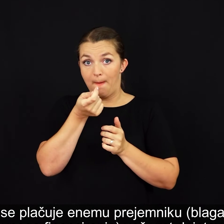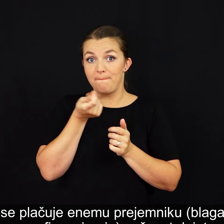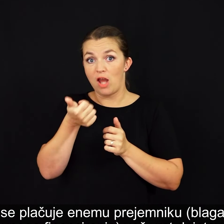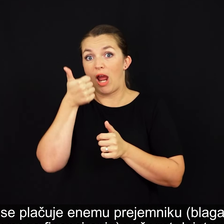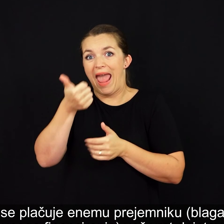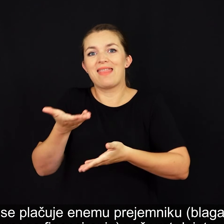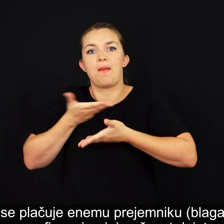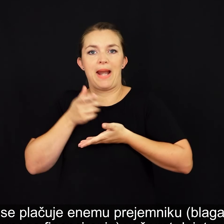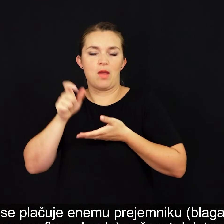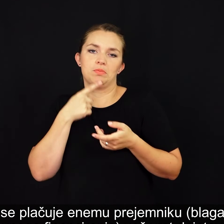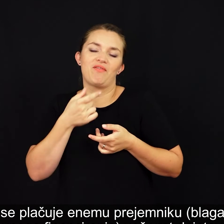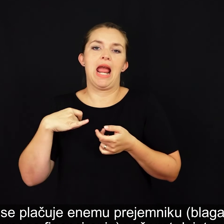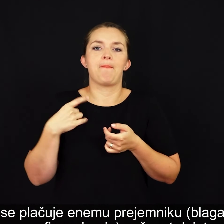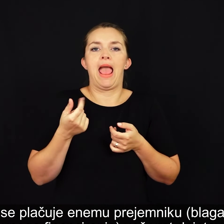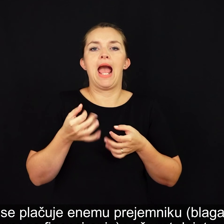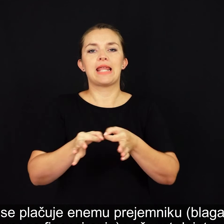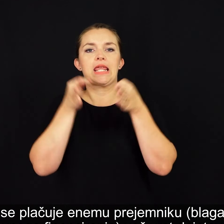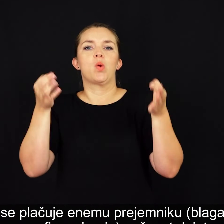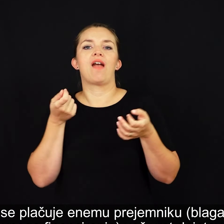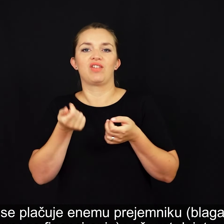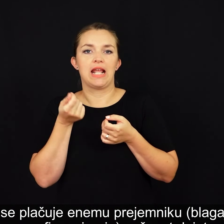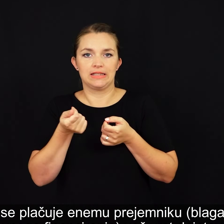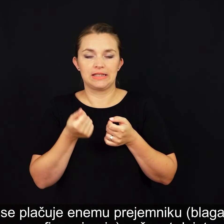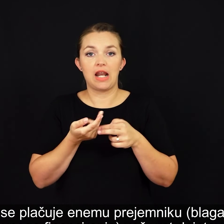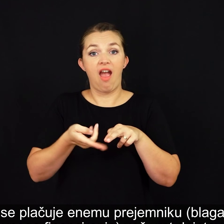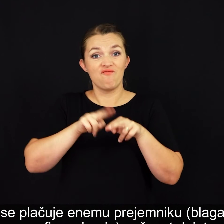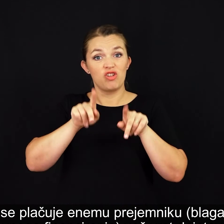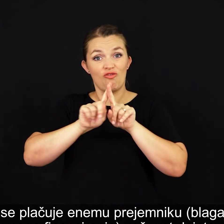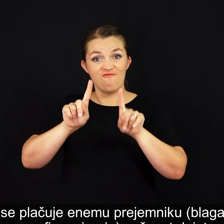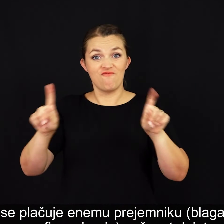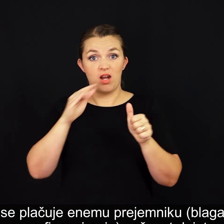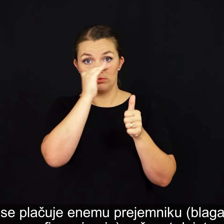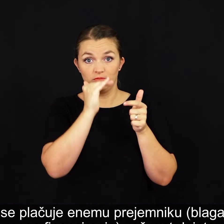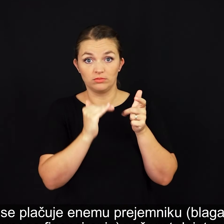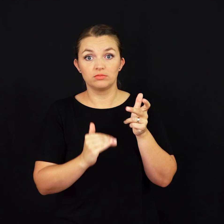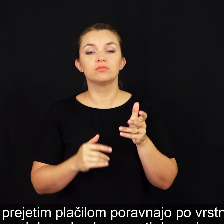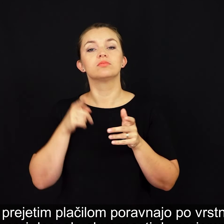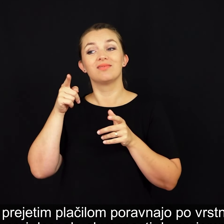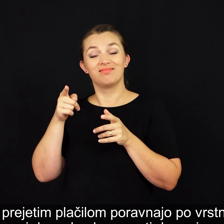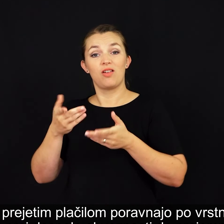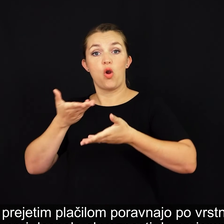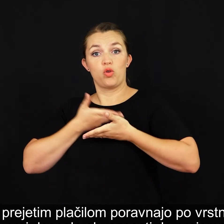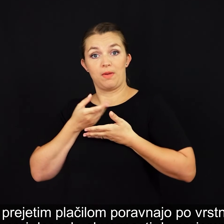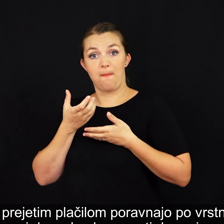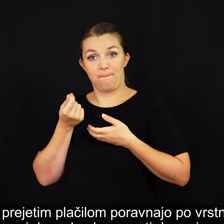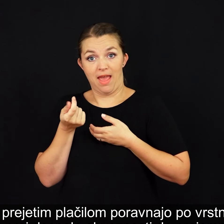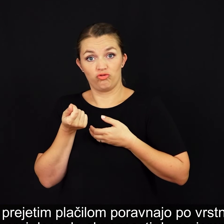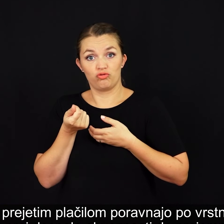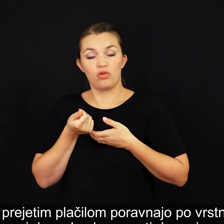prejemniku, to je blagajni javnega financiranja, več vrst dajatev, se s prejetim plačilom poravnajo